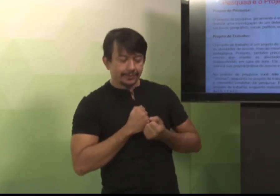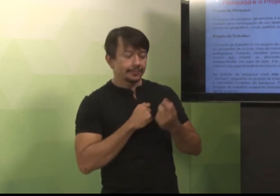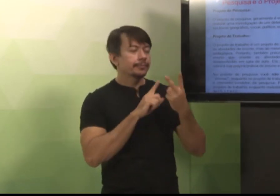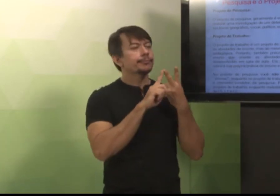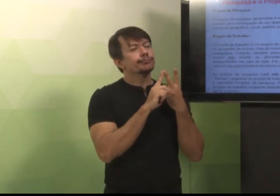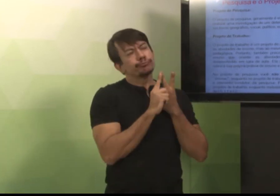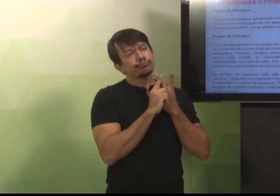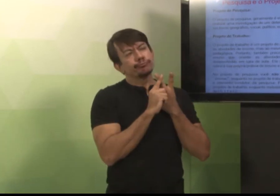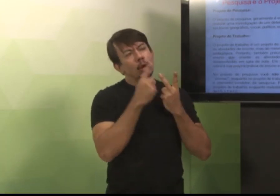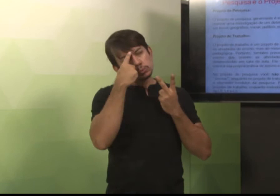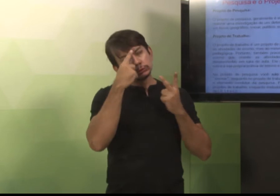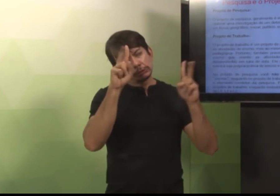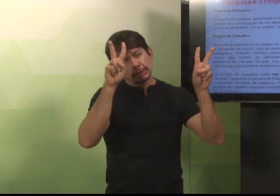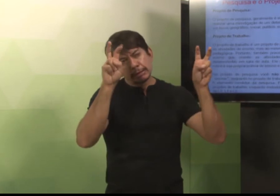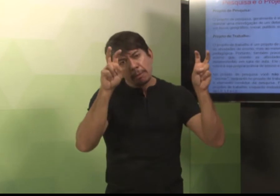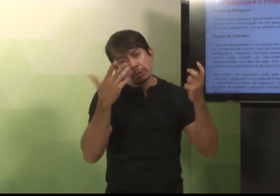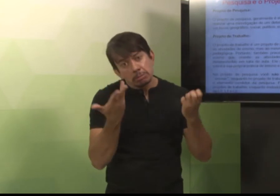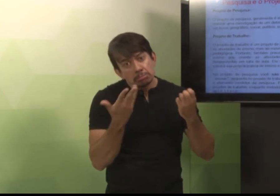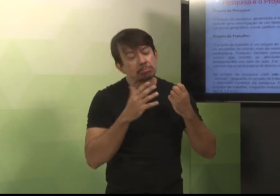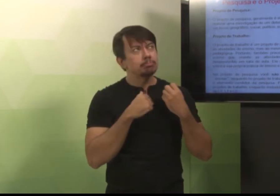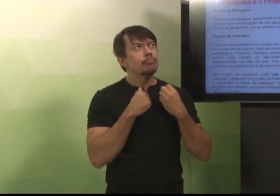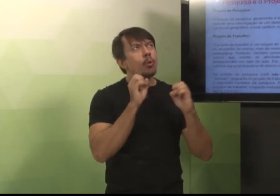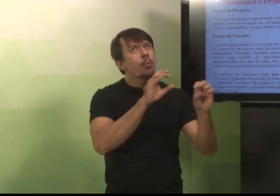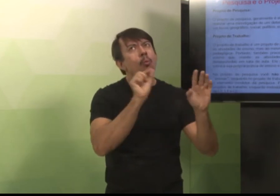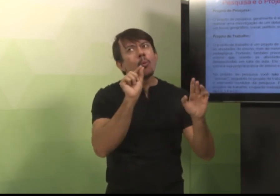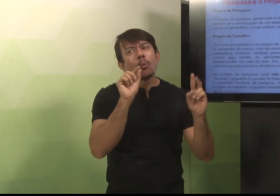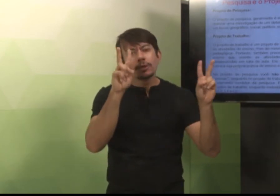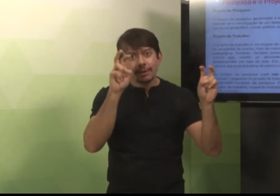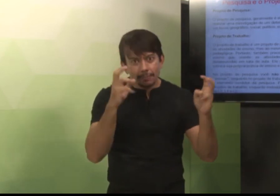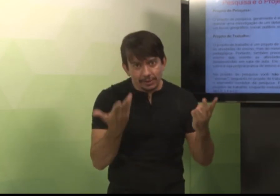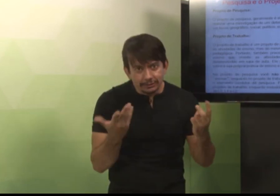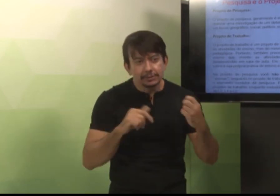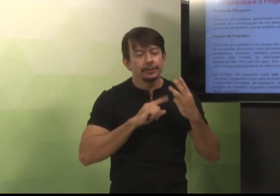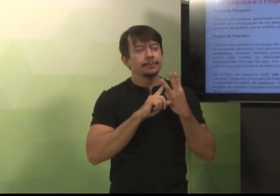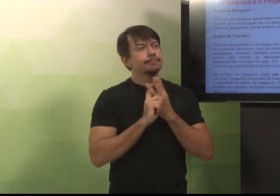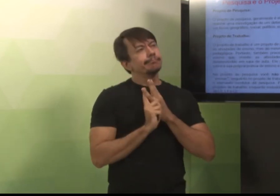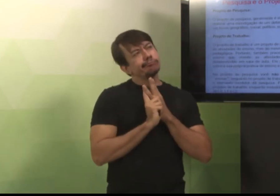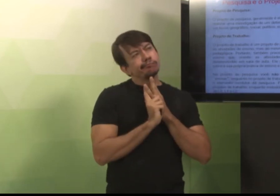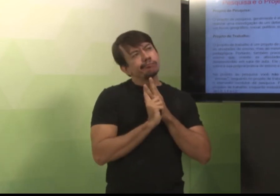escola escolhida. Vamos pensar em um tema, o que será ensinado,